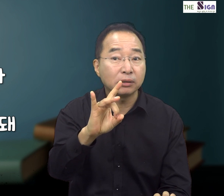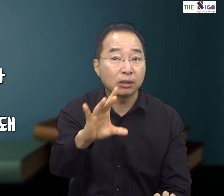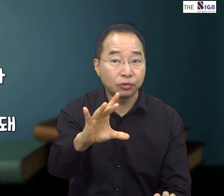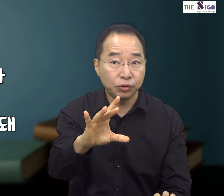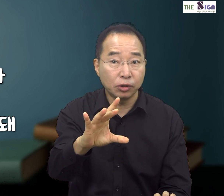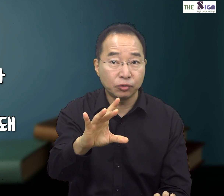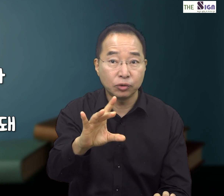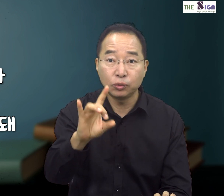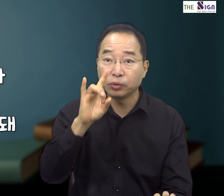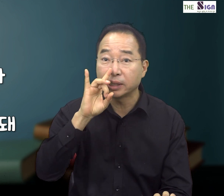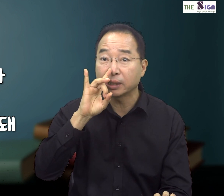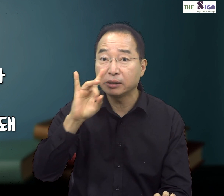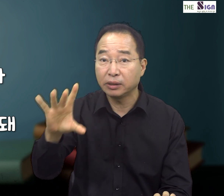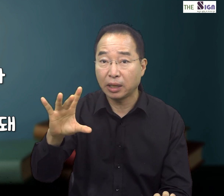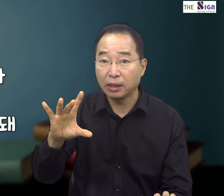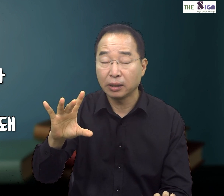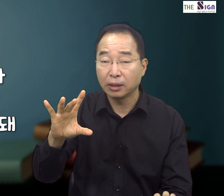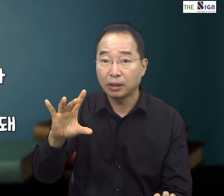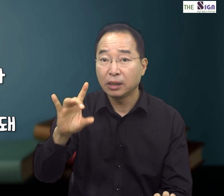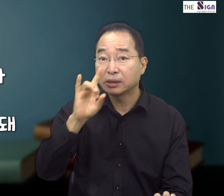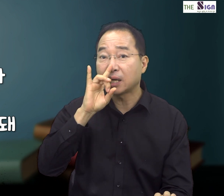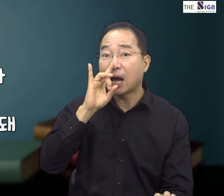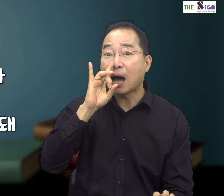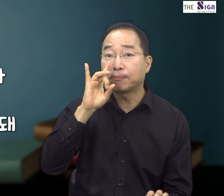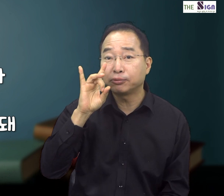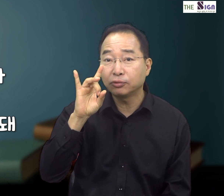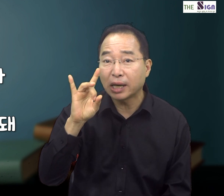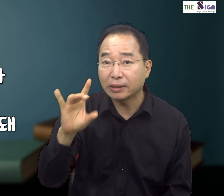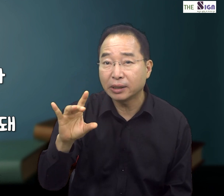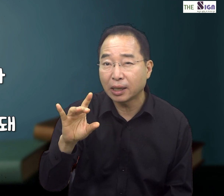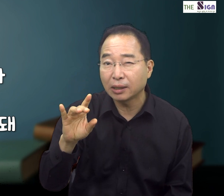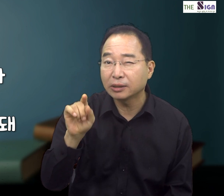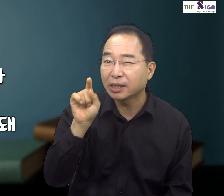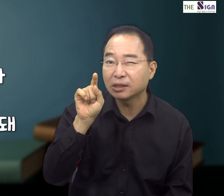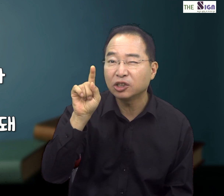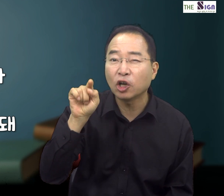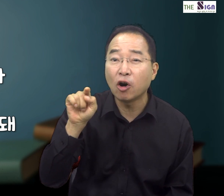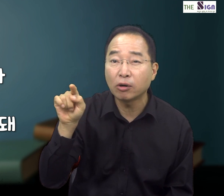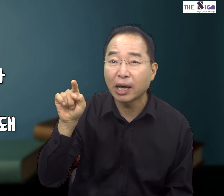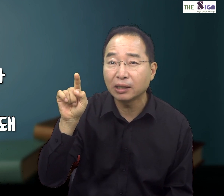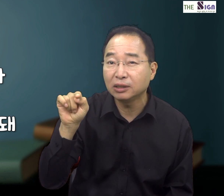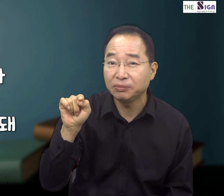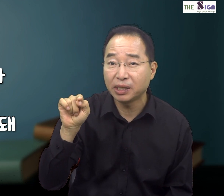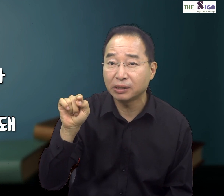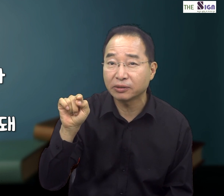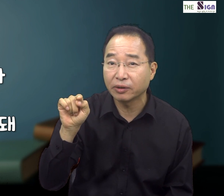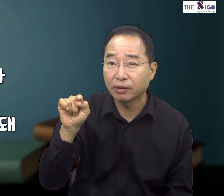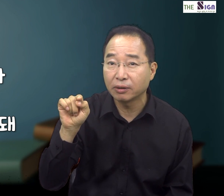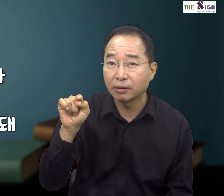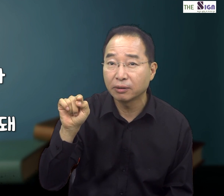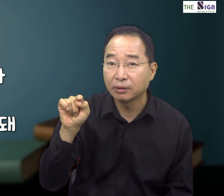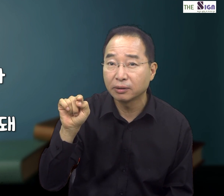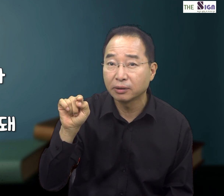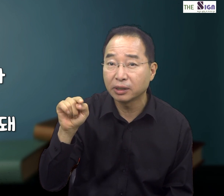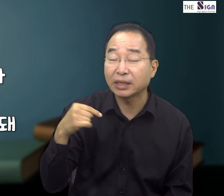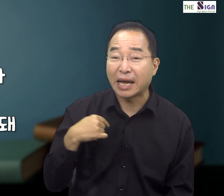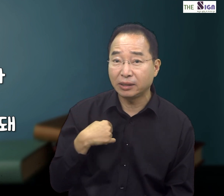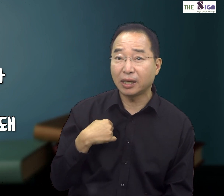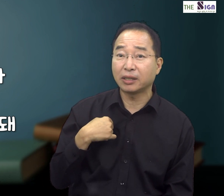가면서 튕겨주는 동작인데, 자, 앞으로 간다라는 게 사실 너라는 의미가 있어요. 그러니까 나한테 하는 게